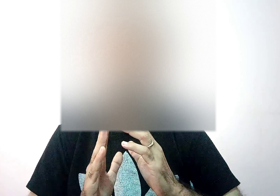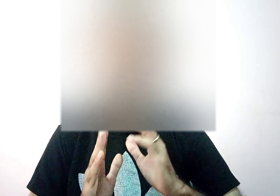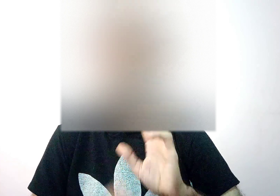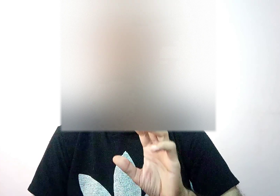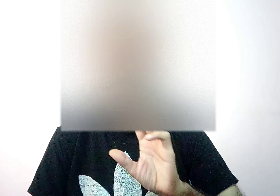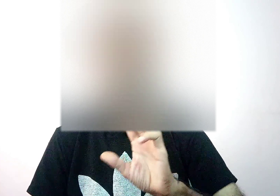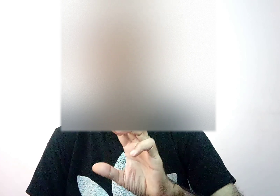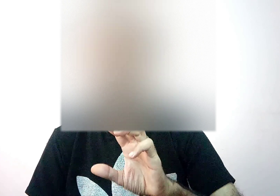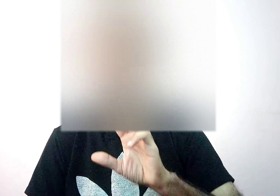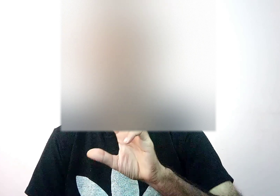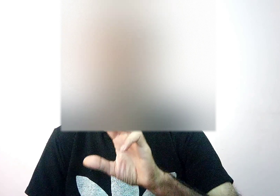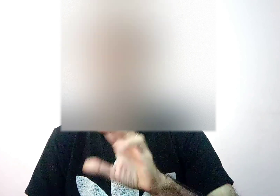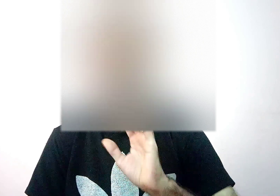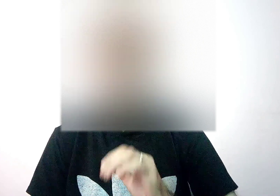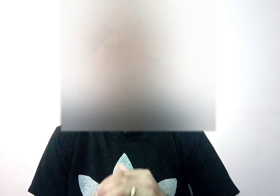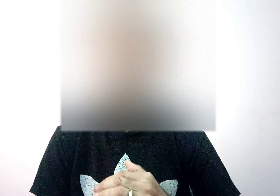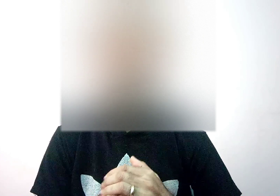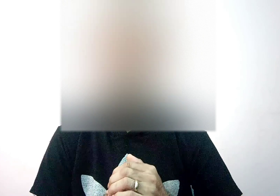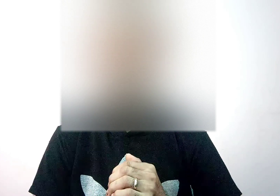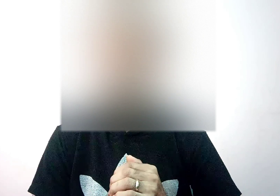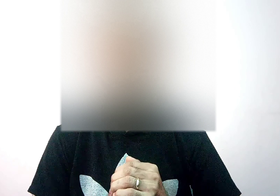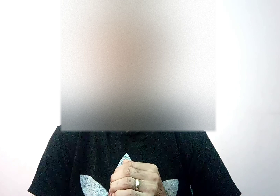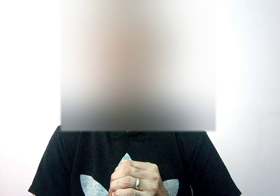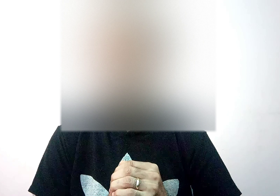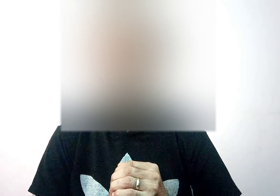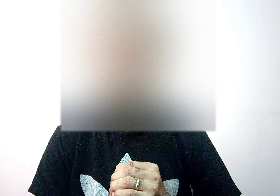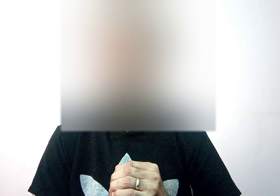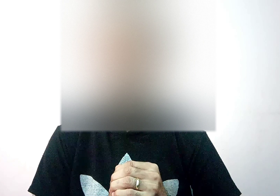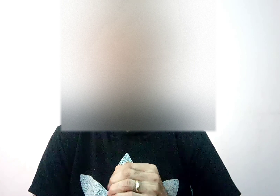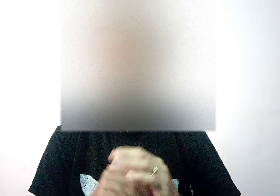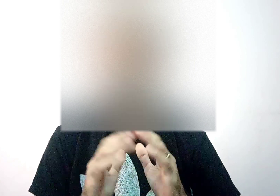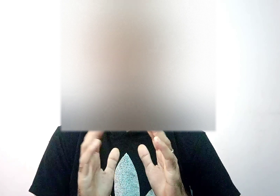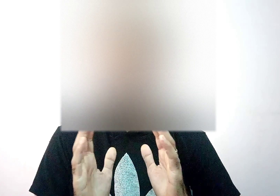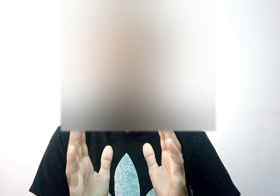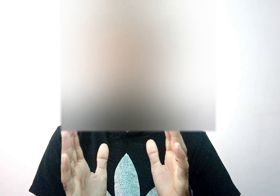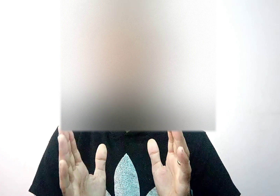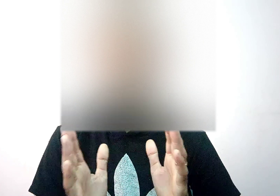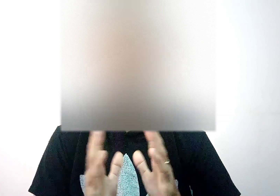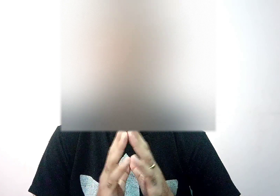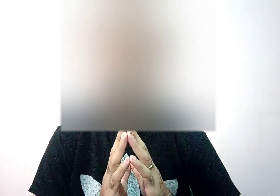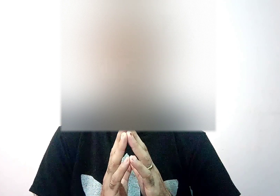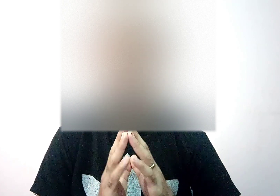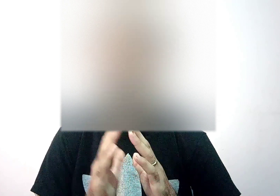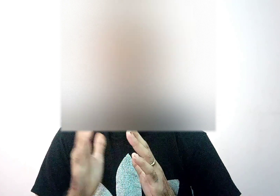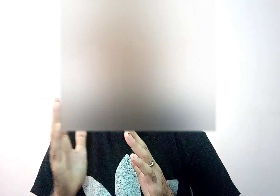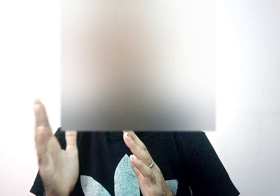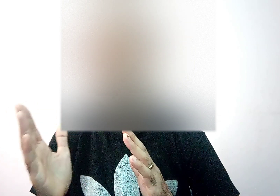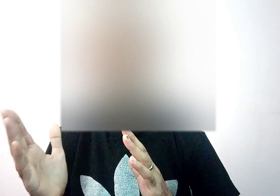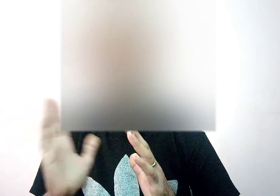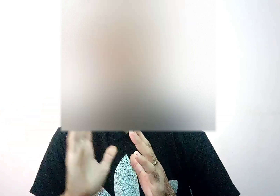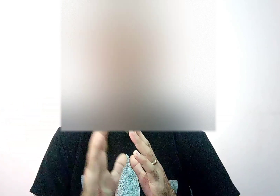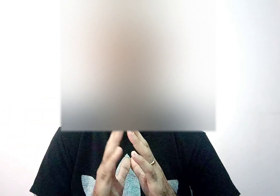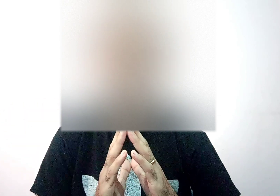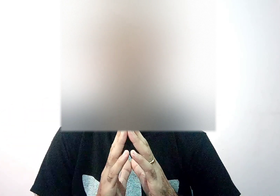سبب حصوله على جائزه نوبل. قال ان هو ريح الاوضاع في اثيوبيا والدوله الاريتريه